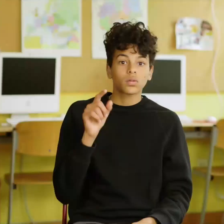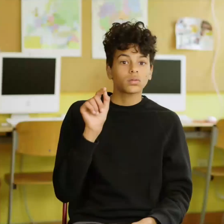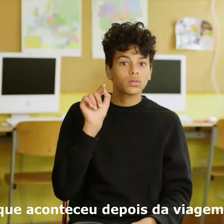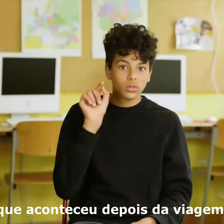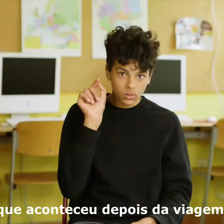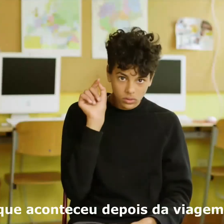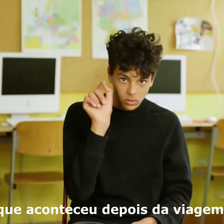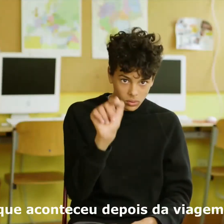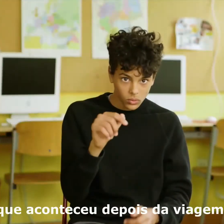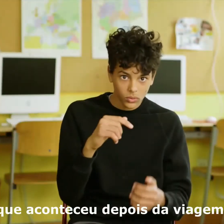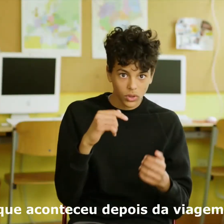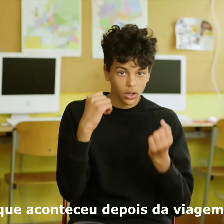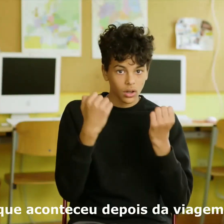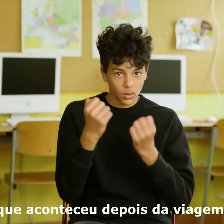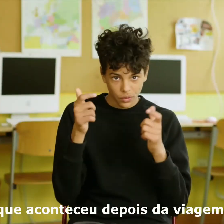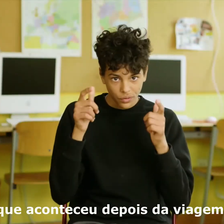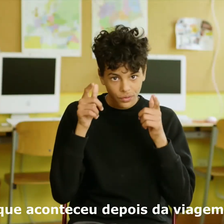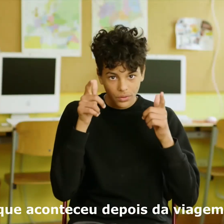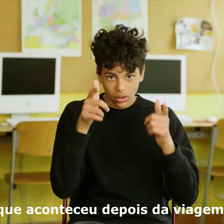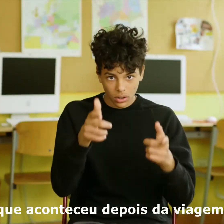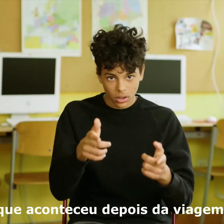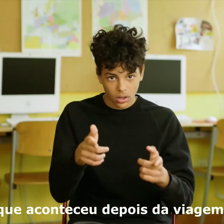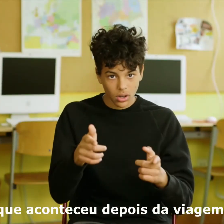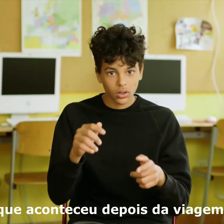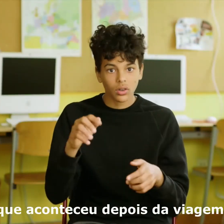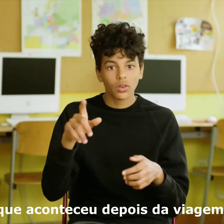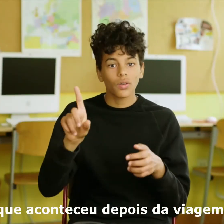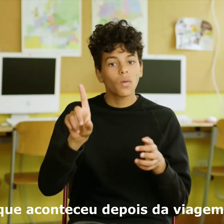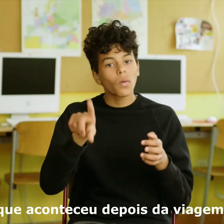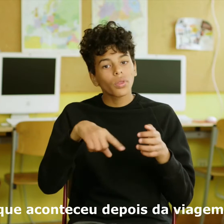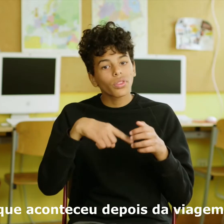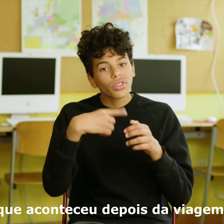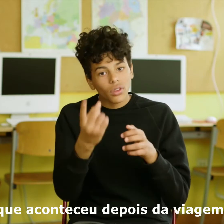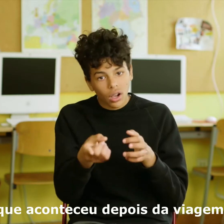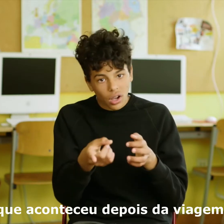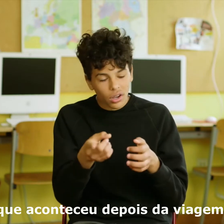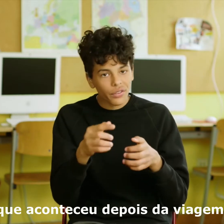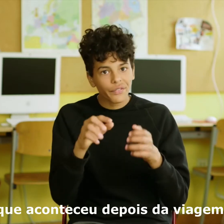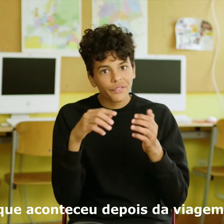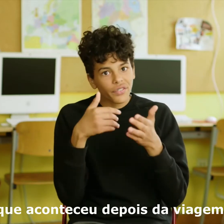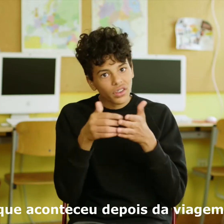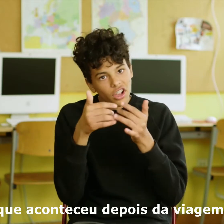E depois da viagem de carro, o que é que aconteceu depois? Como é que se seguiu a viagem?